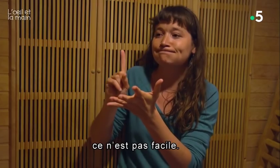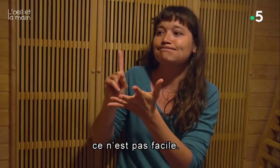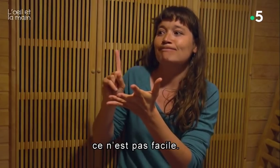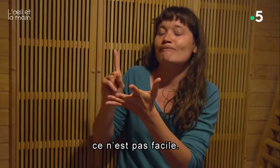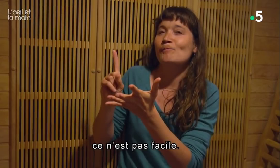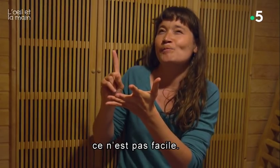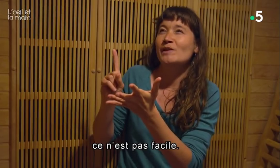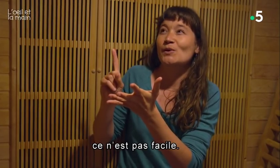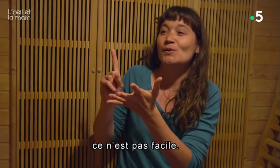facile.